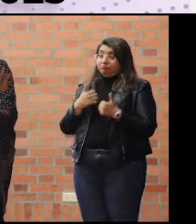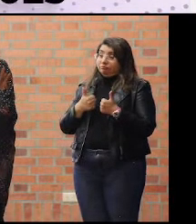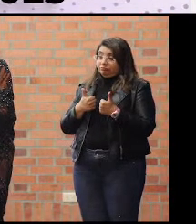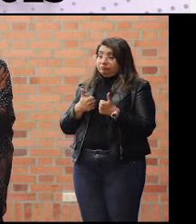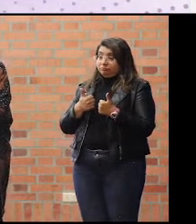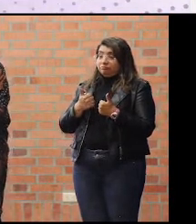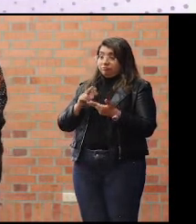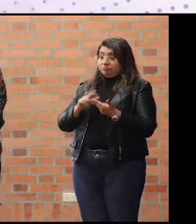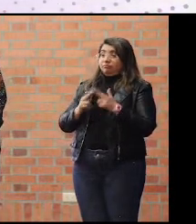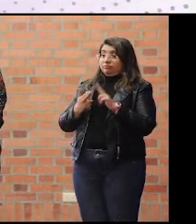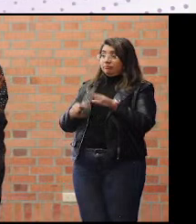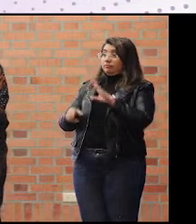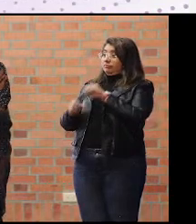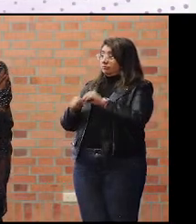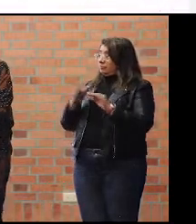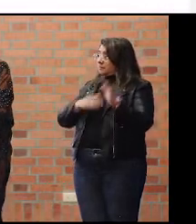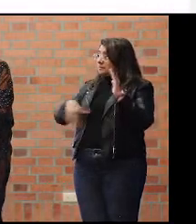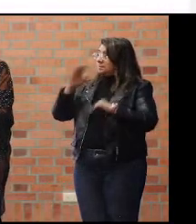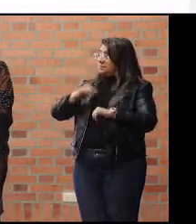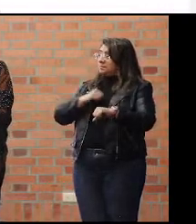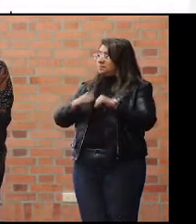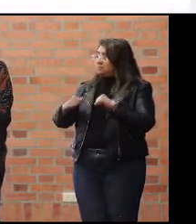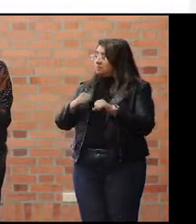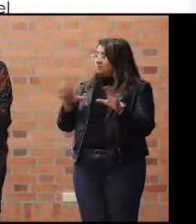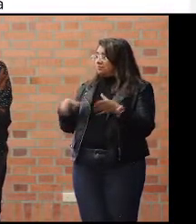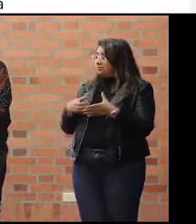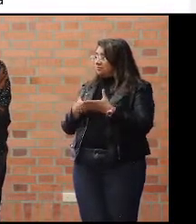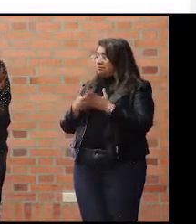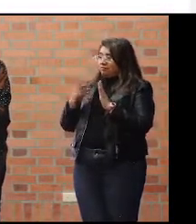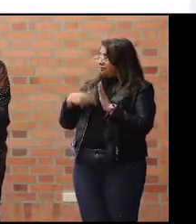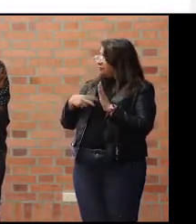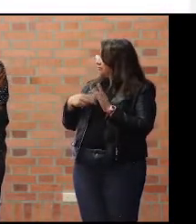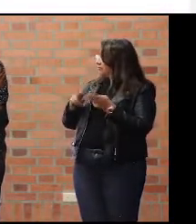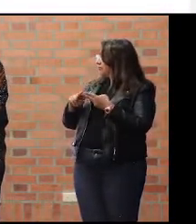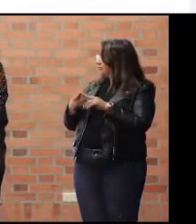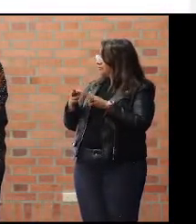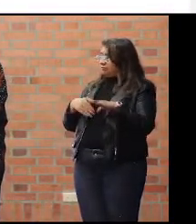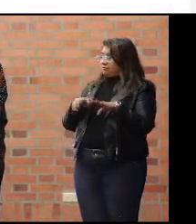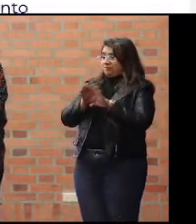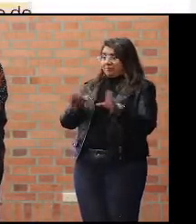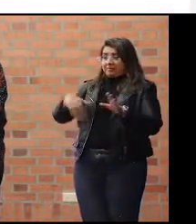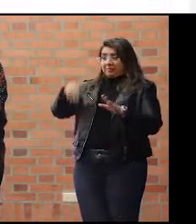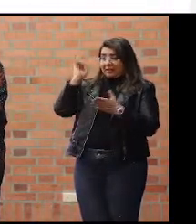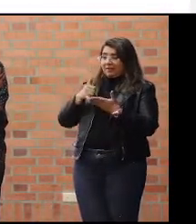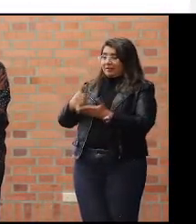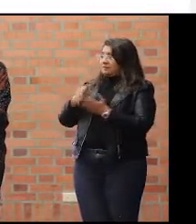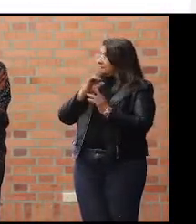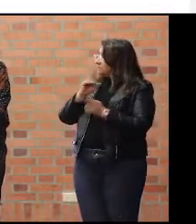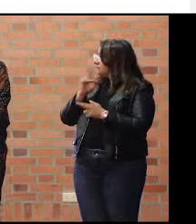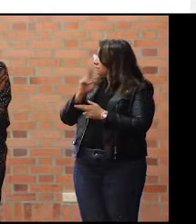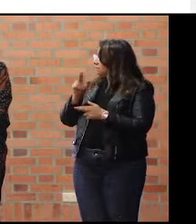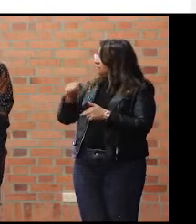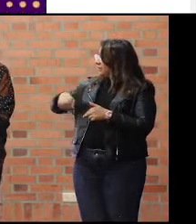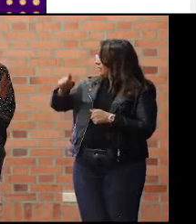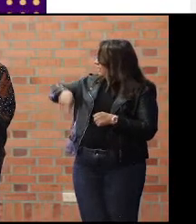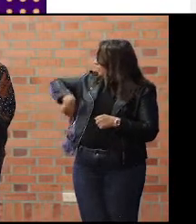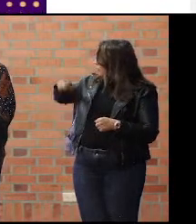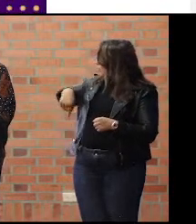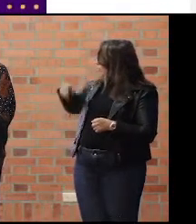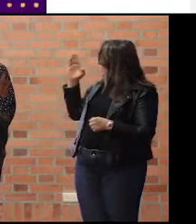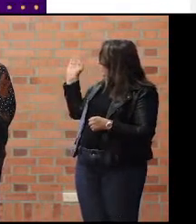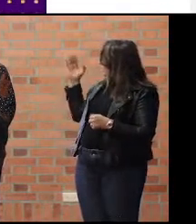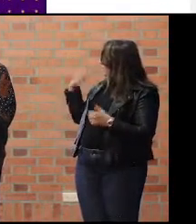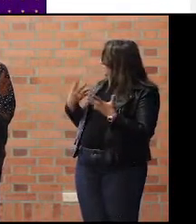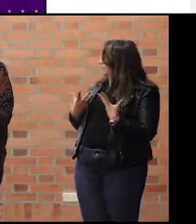todo esto que les contaba Mara de los podcast los círculos de lectura y que llamamos la ambientación del premio en esta escuela que además nos permite